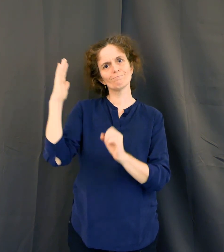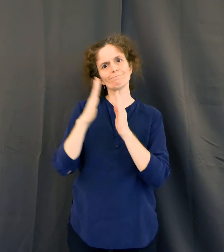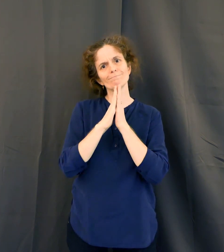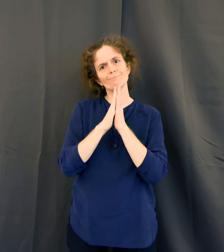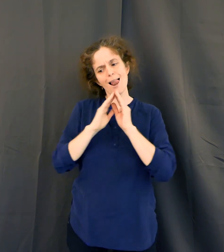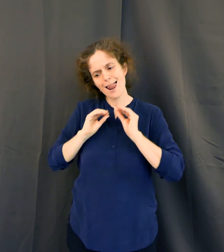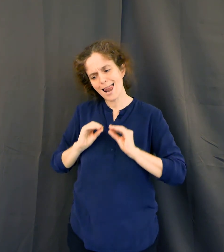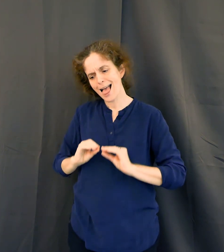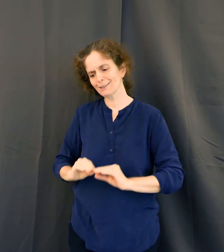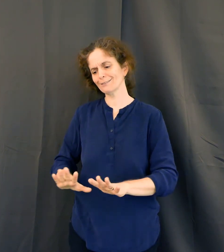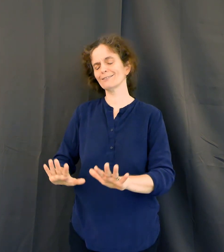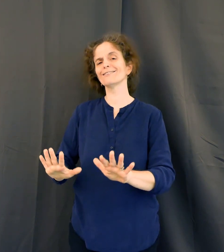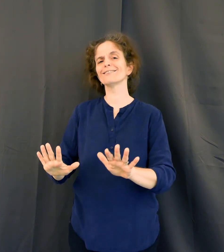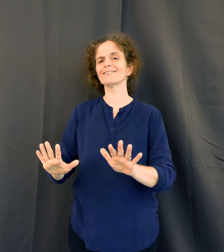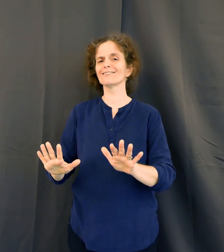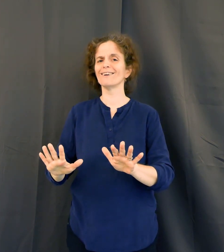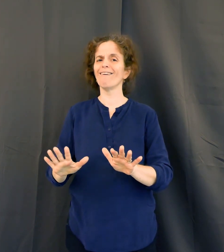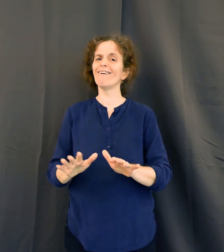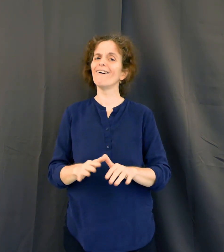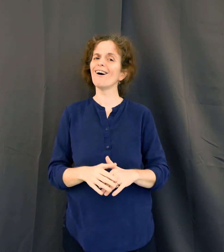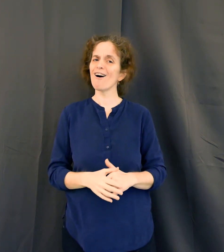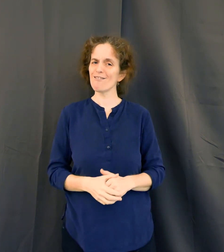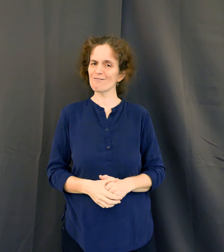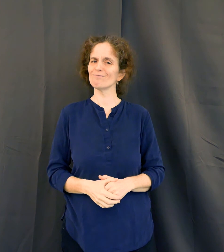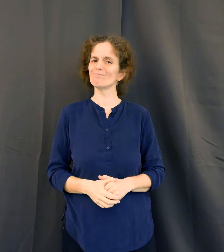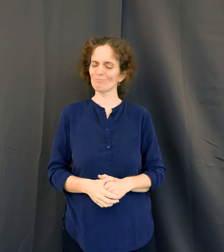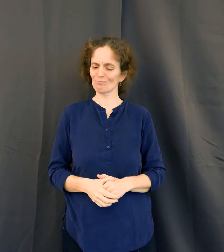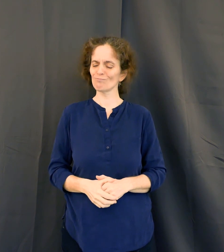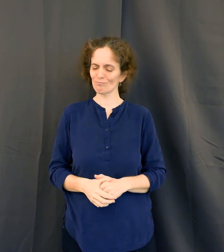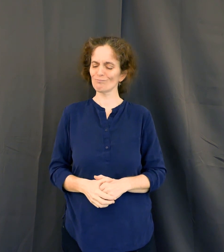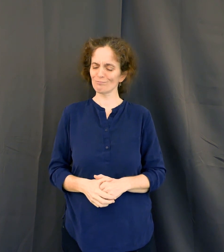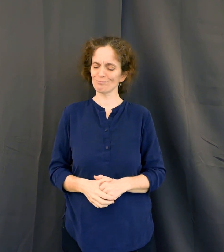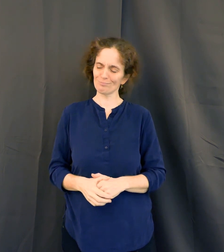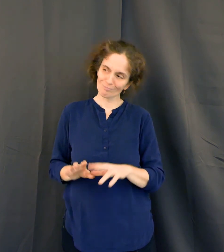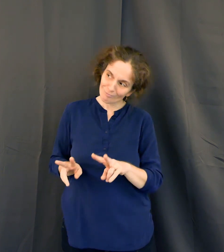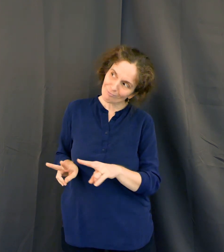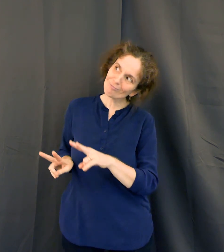araignées, s'il vous plaît, laissez-les. Maintenant, vous savez.